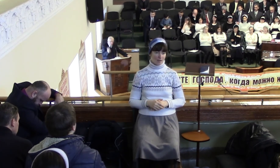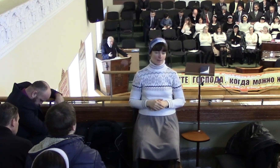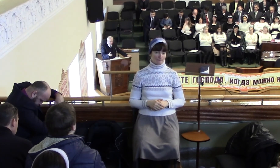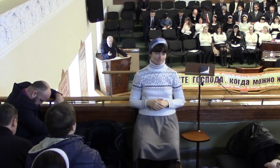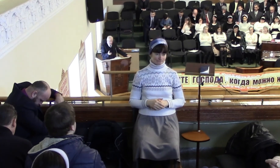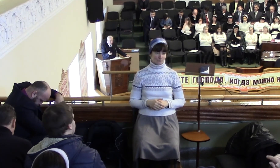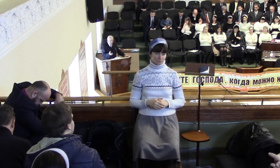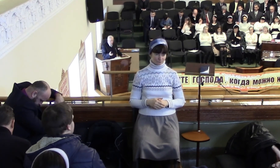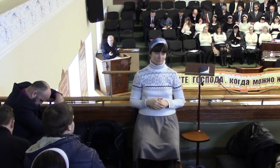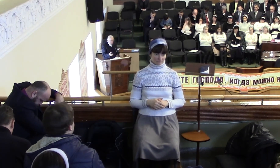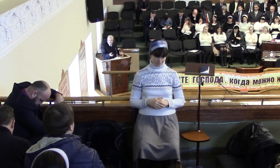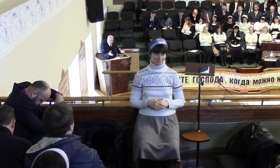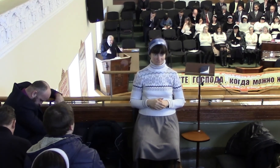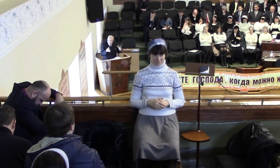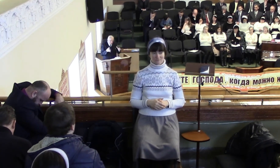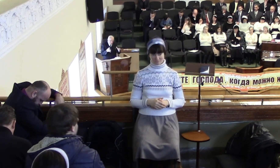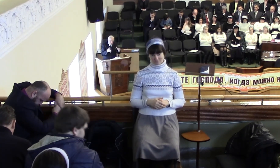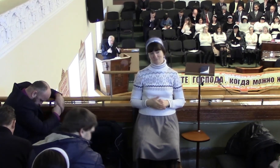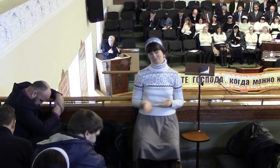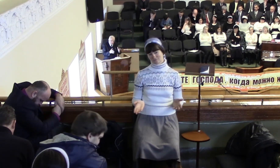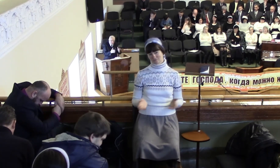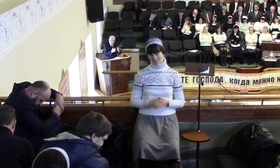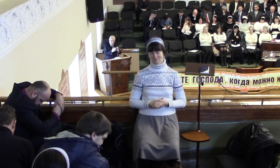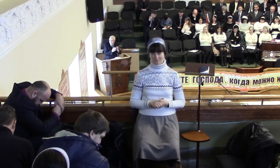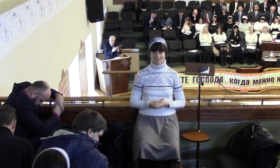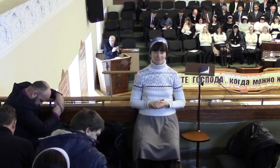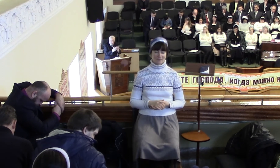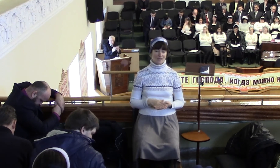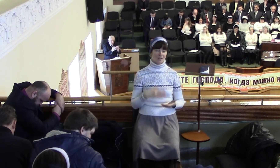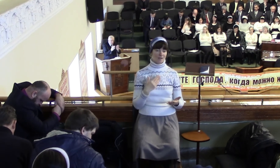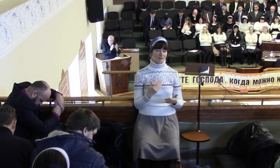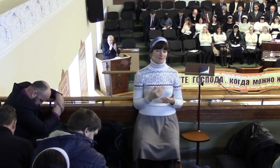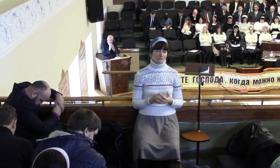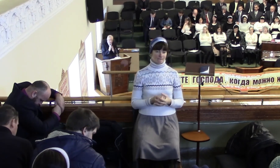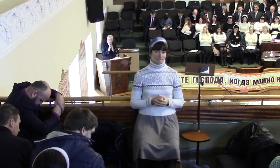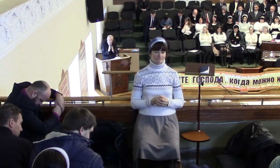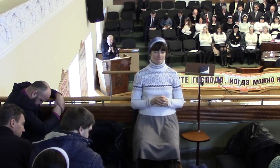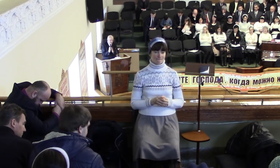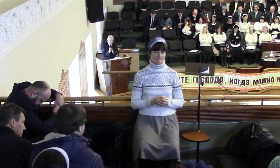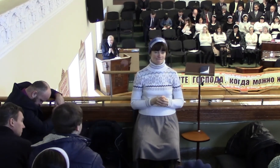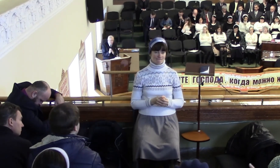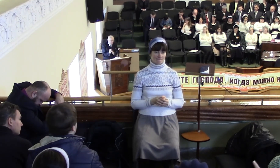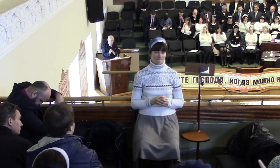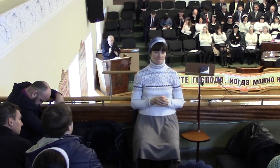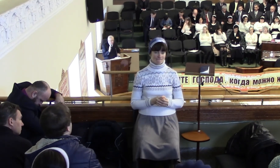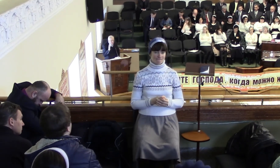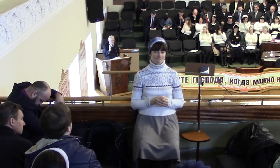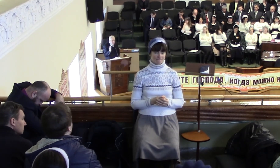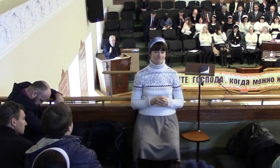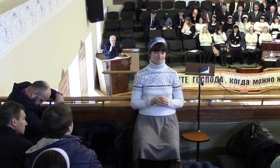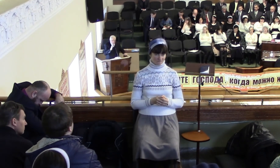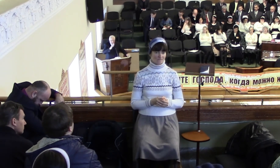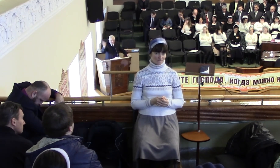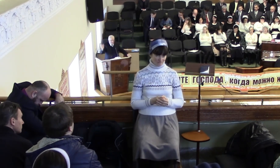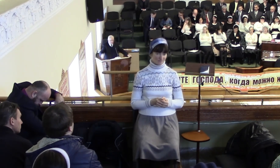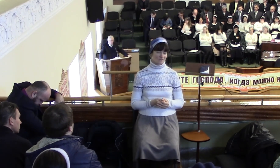на удовольствие. Друзья, и исчезает вот этот вакуум. Исчезает эта граница. И там, где нет